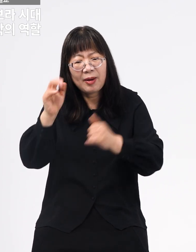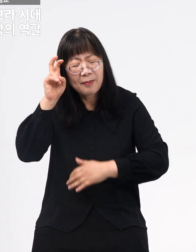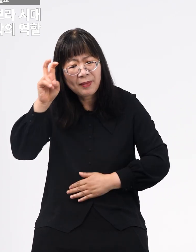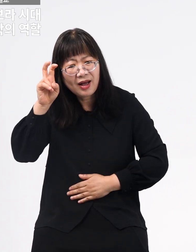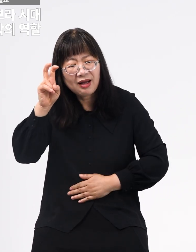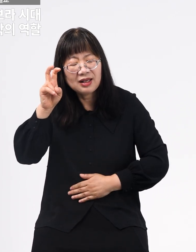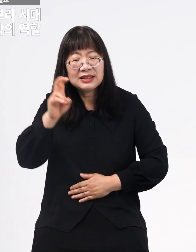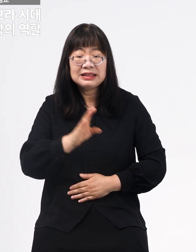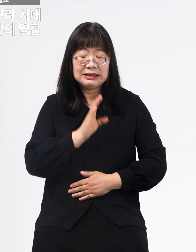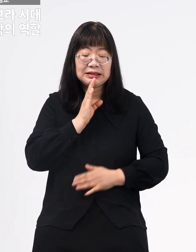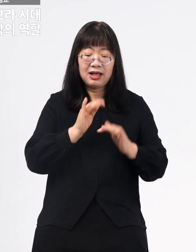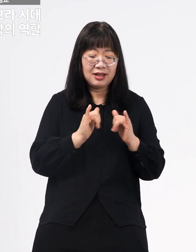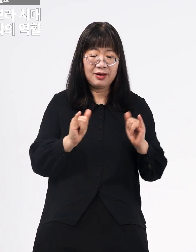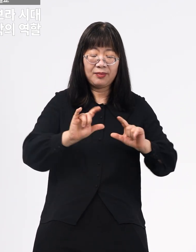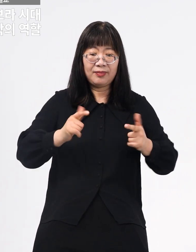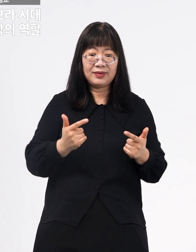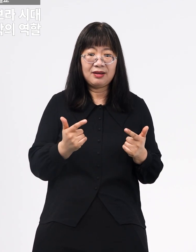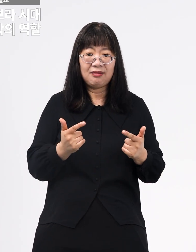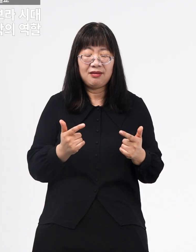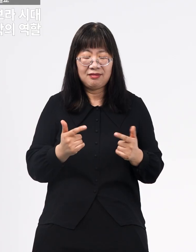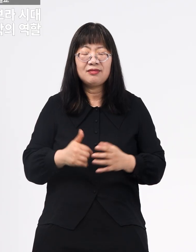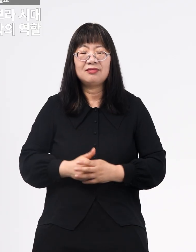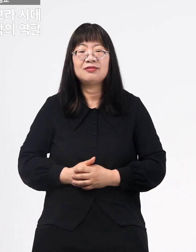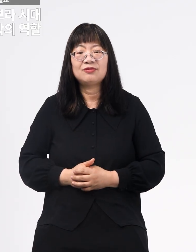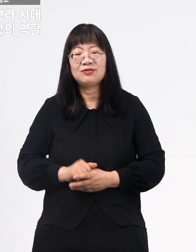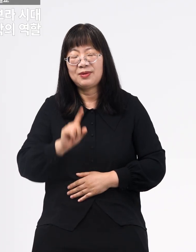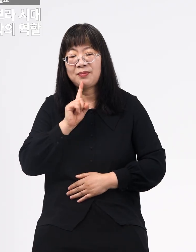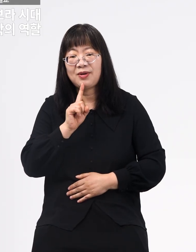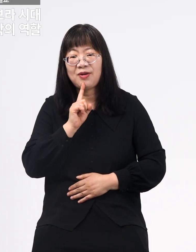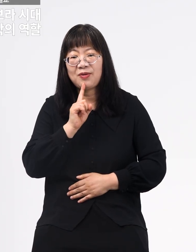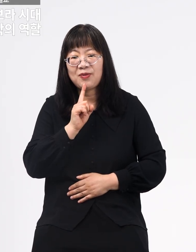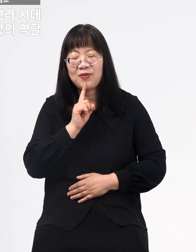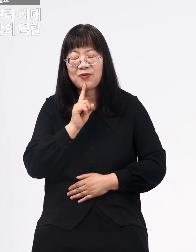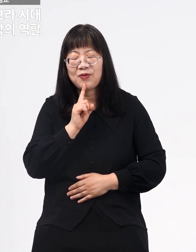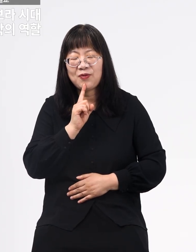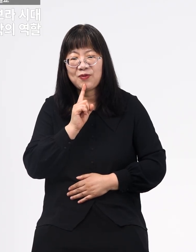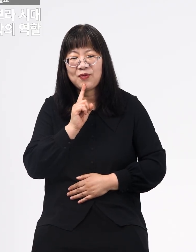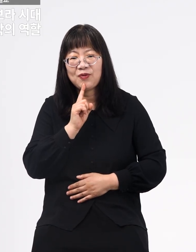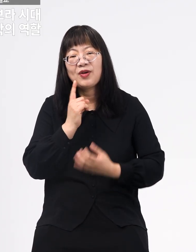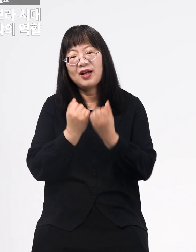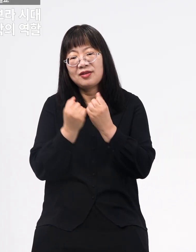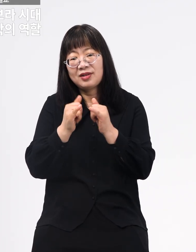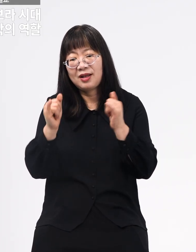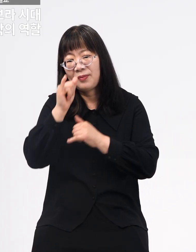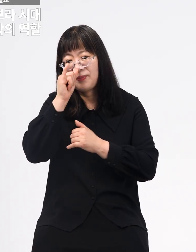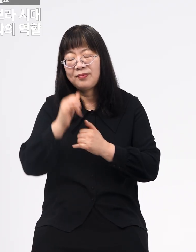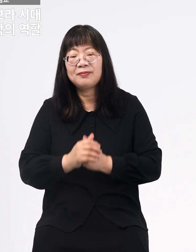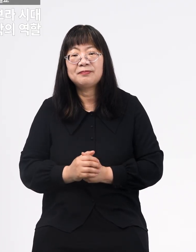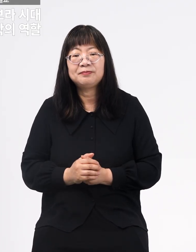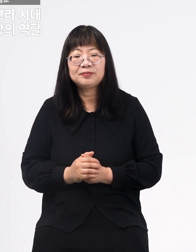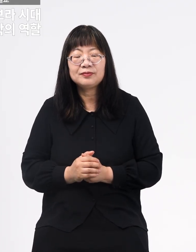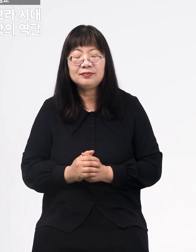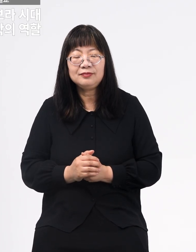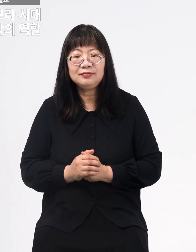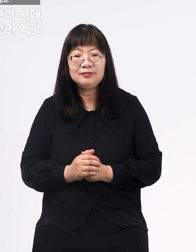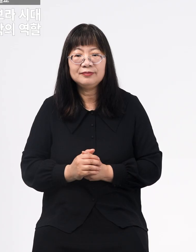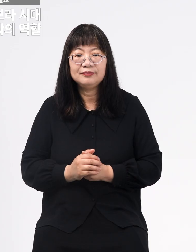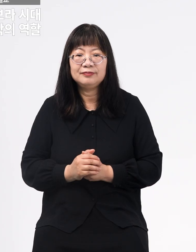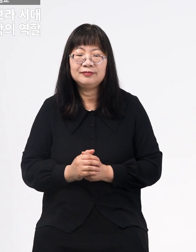메시지를 위해서 가상적 존재일 거다. 라고 해석하는 분들도 계세요. 그래서